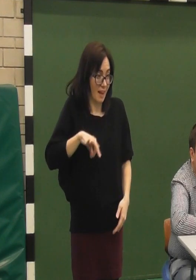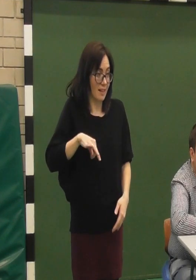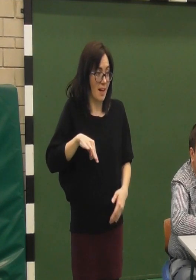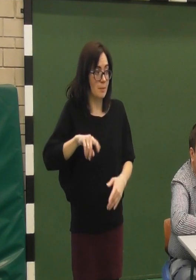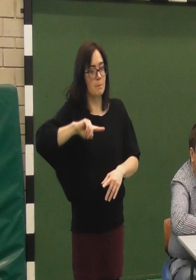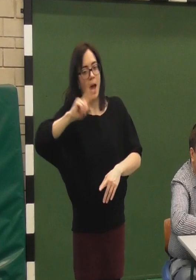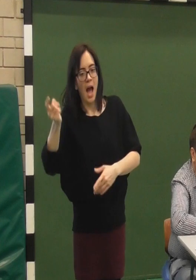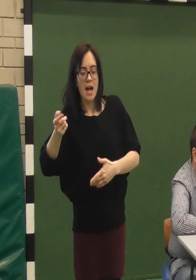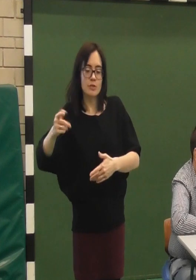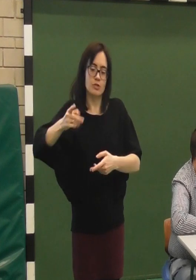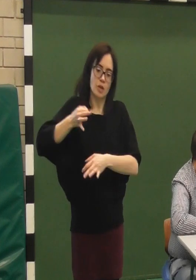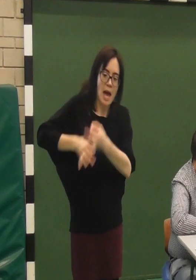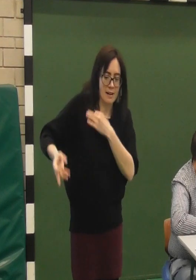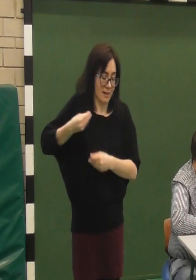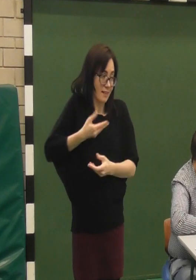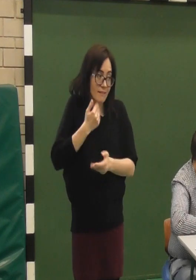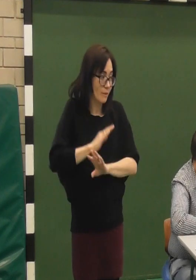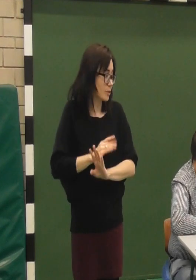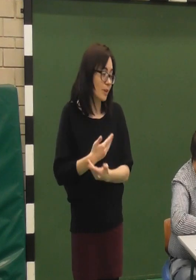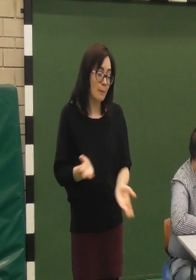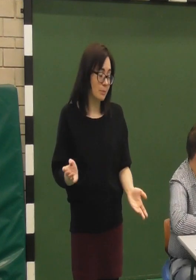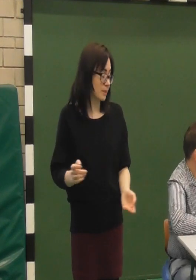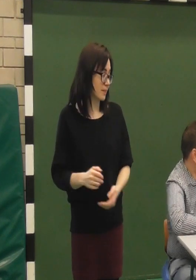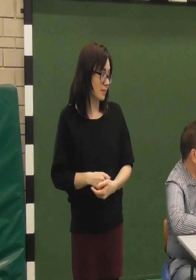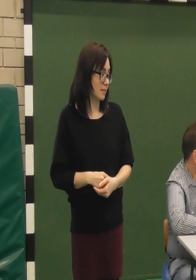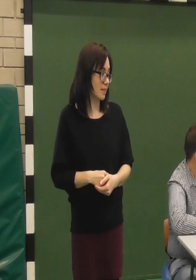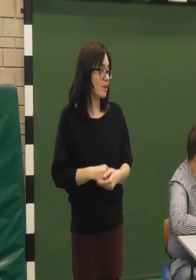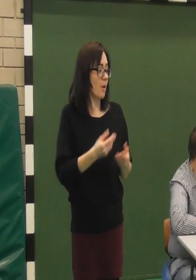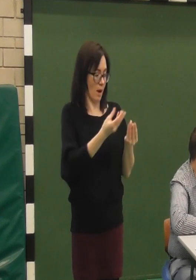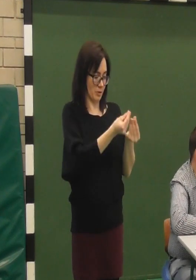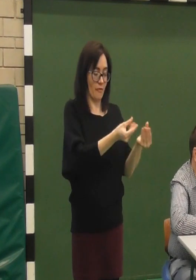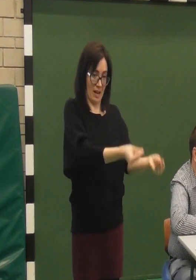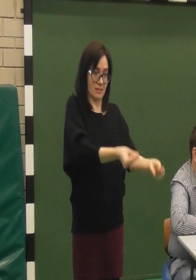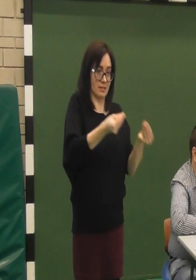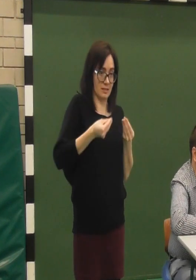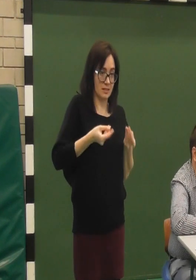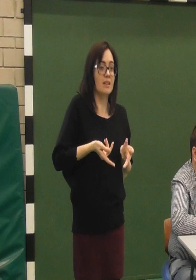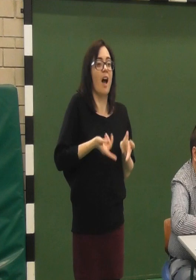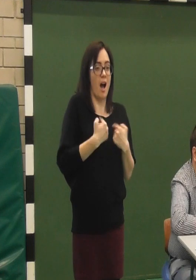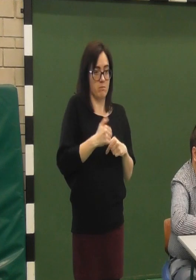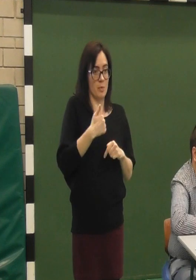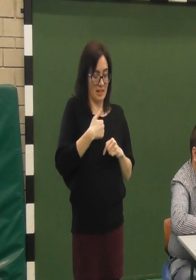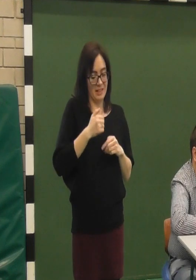volt. És akkor én csináltam kézzel varva, valaki még